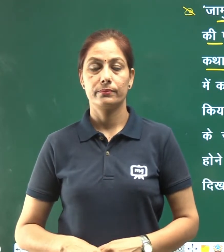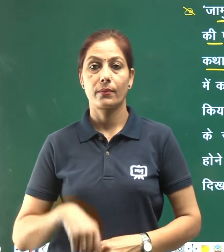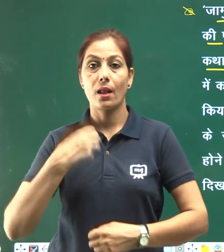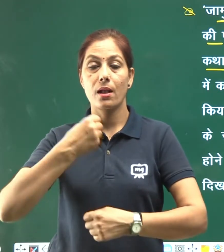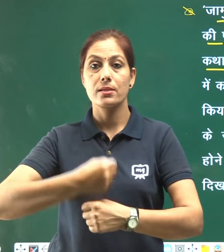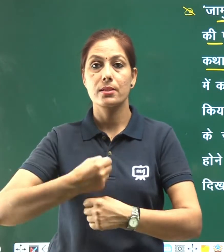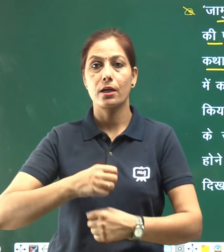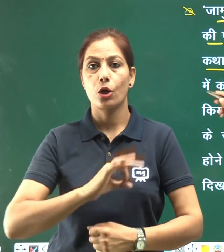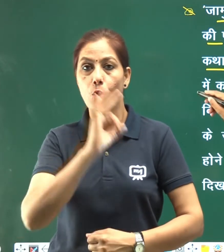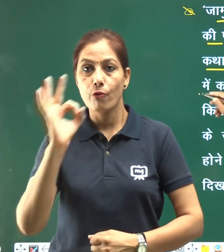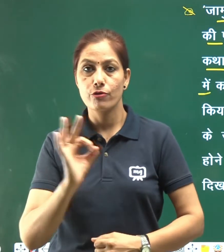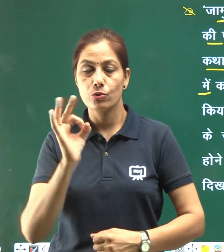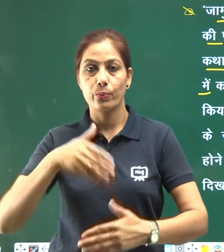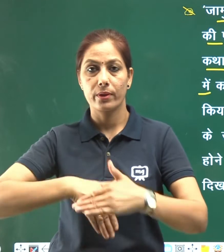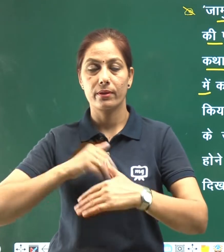सरकारी कार्यालयों में